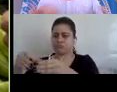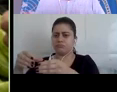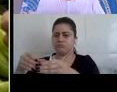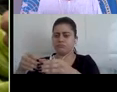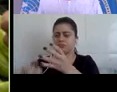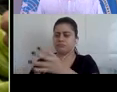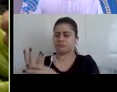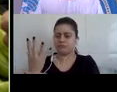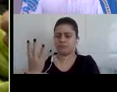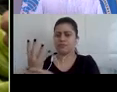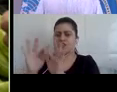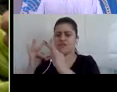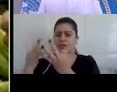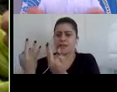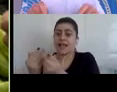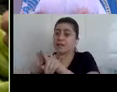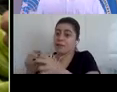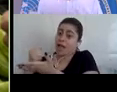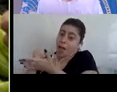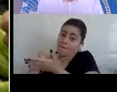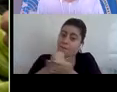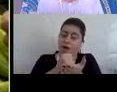também apoiar a agricultura urbana dentro da cidade,